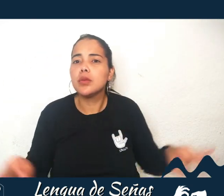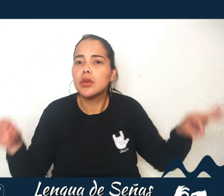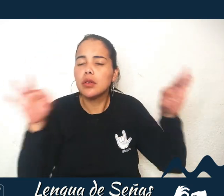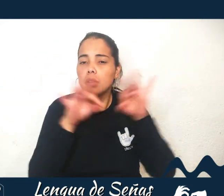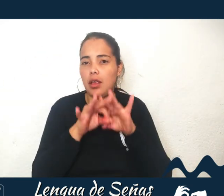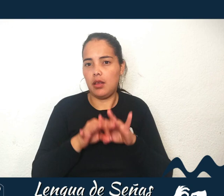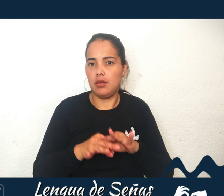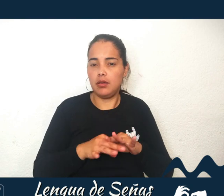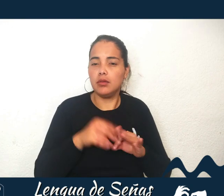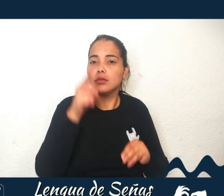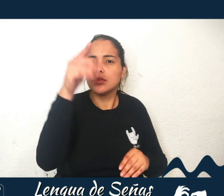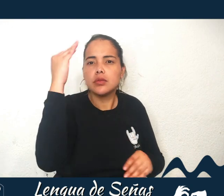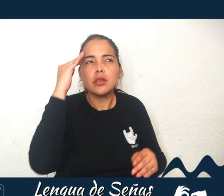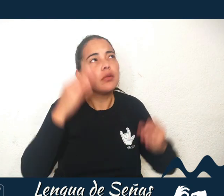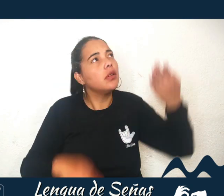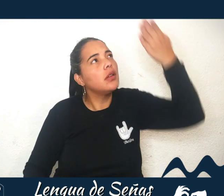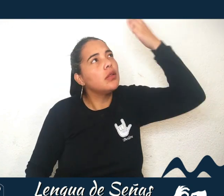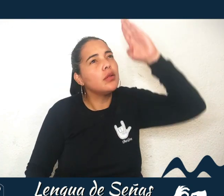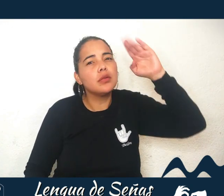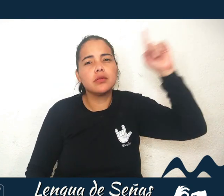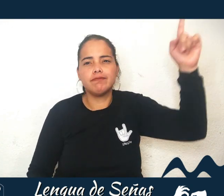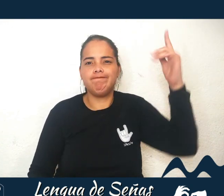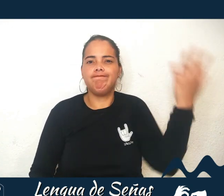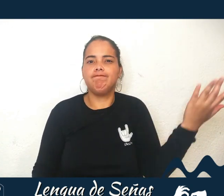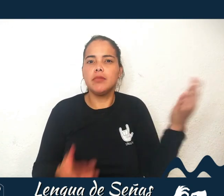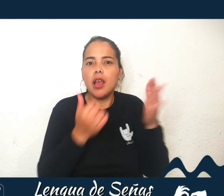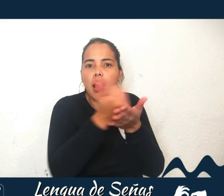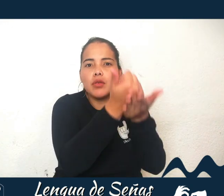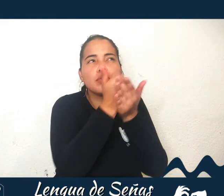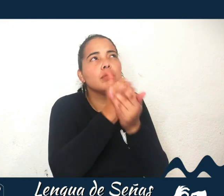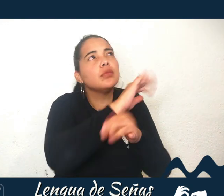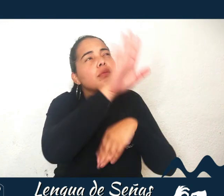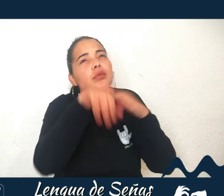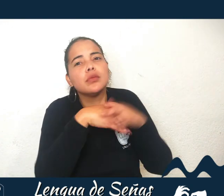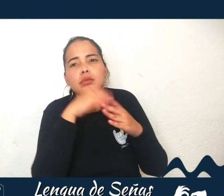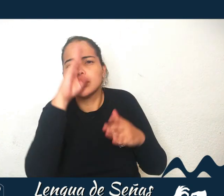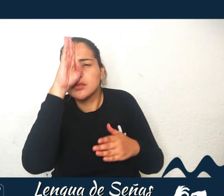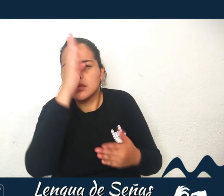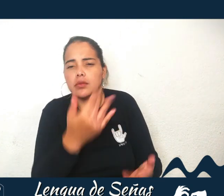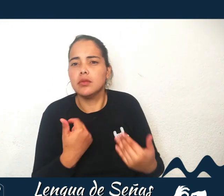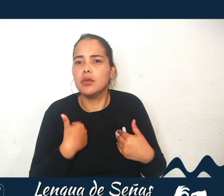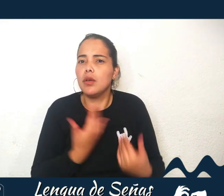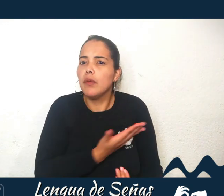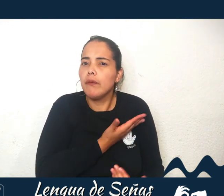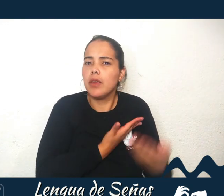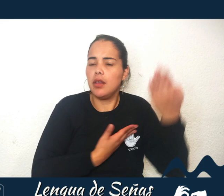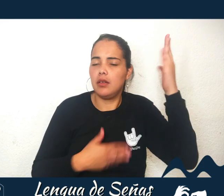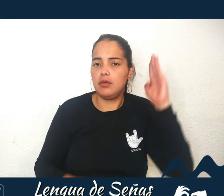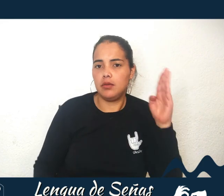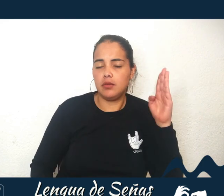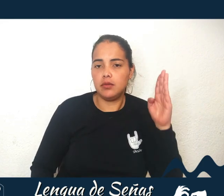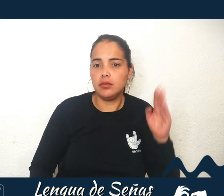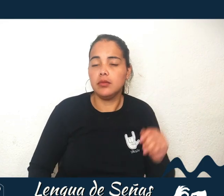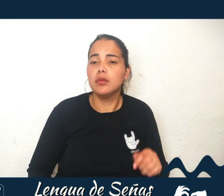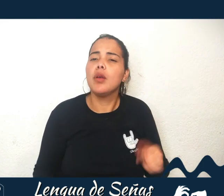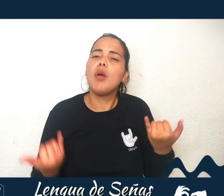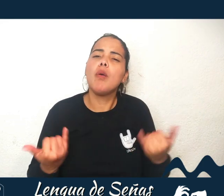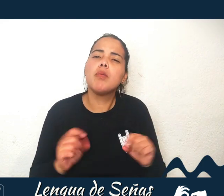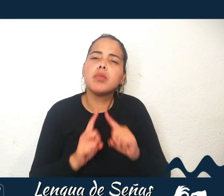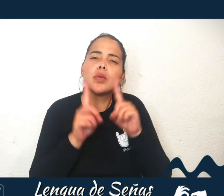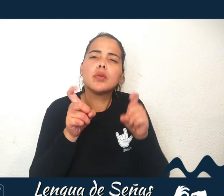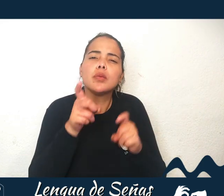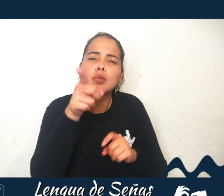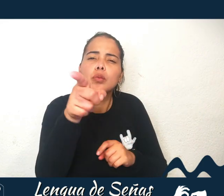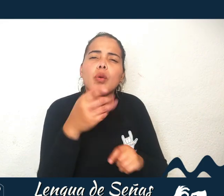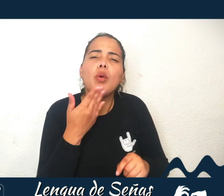Vemos a un Dios santo obrando de una manera maravillosa en favor de alguien que lo recibe. ¿Cómo